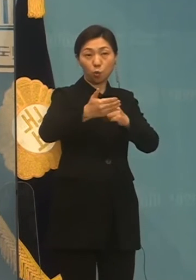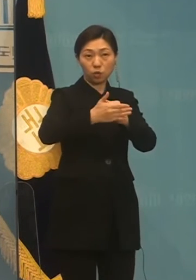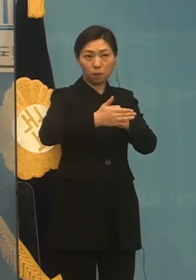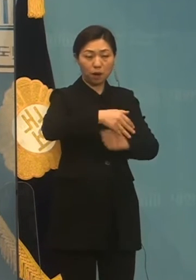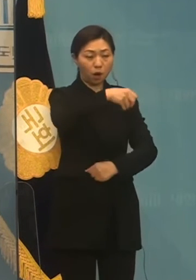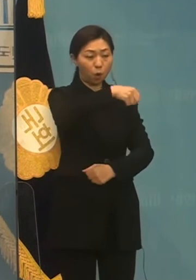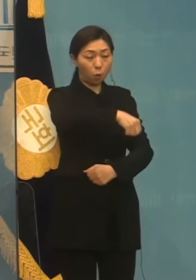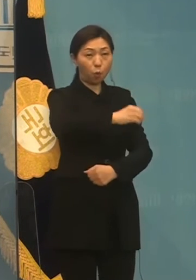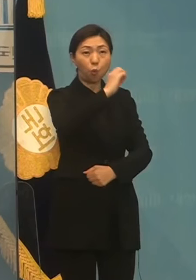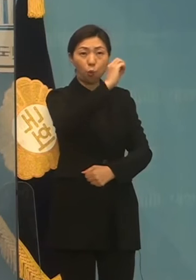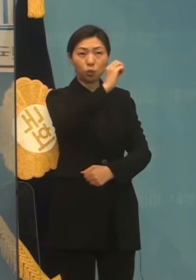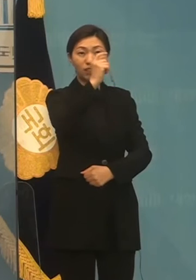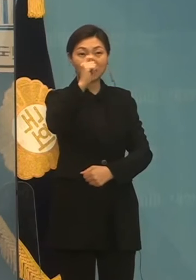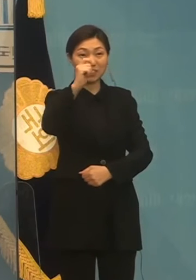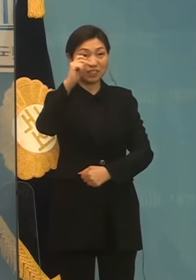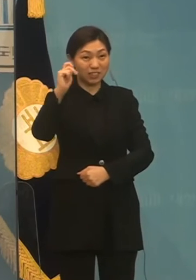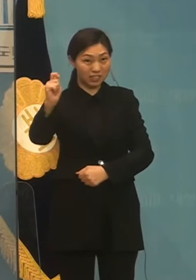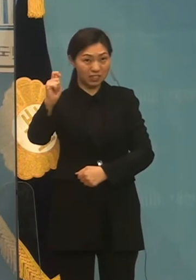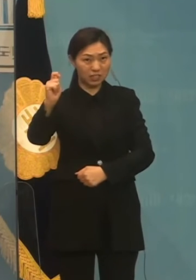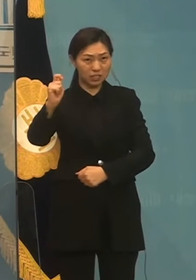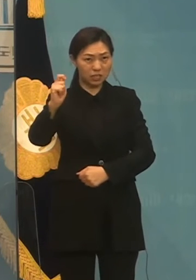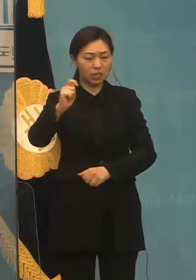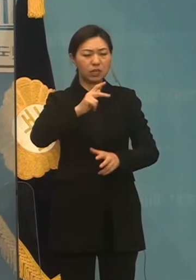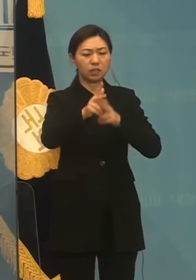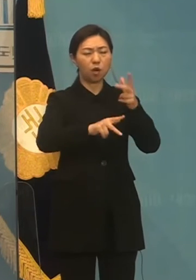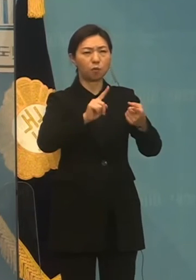OTT 산업에 대한 관심이 높아지고 있습니다.